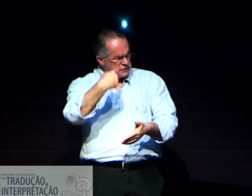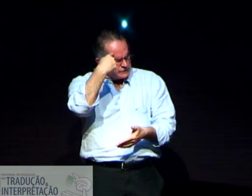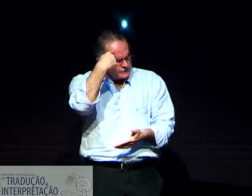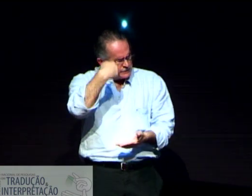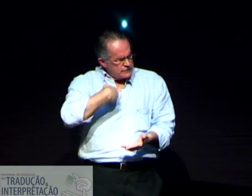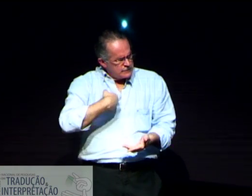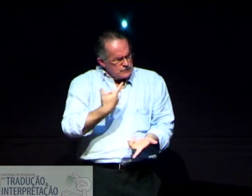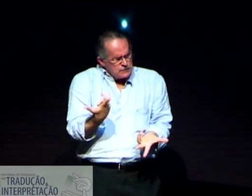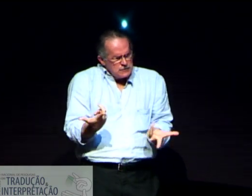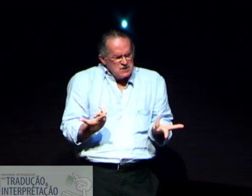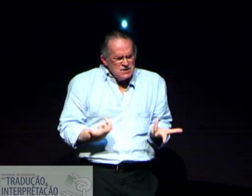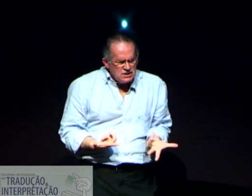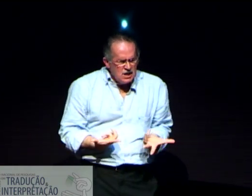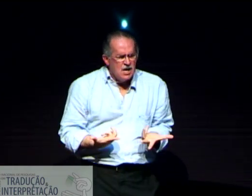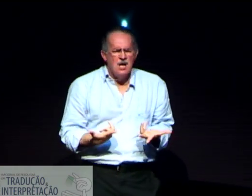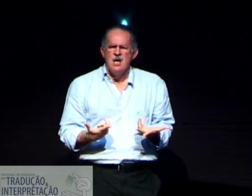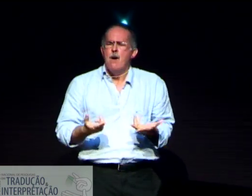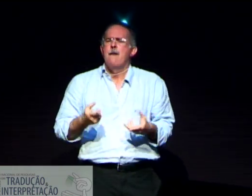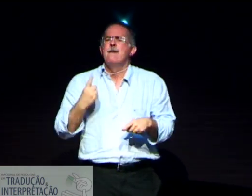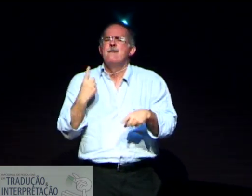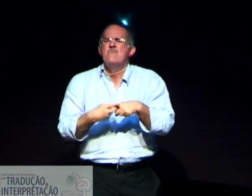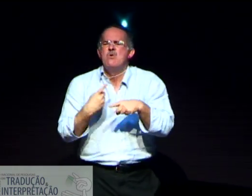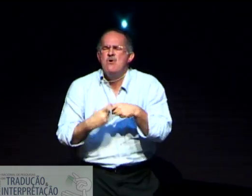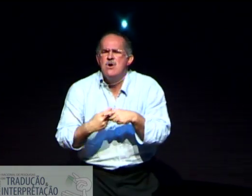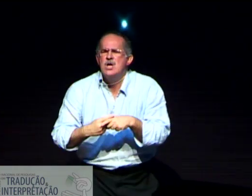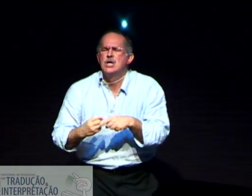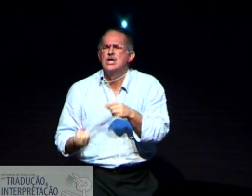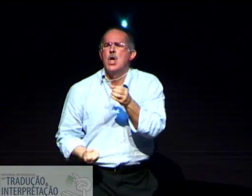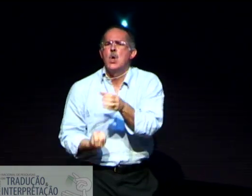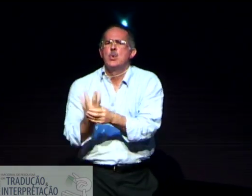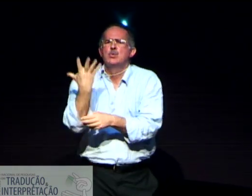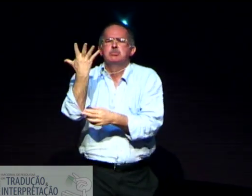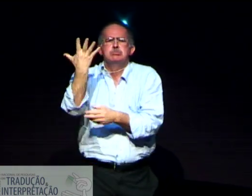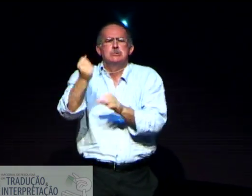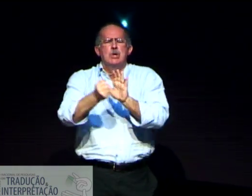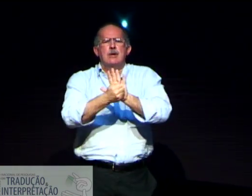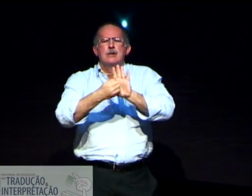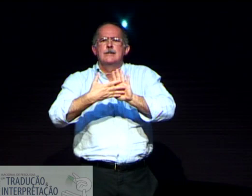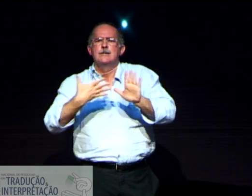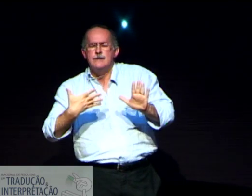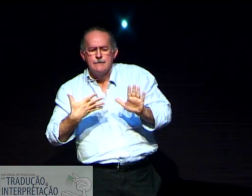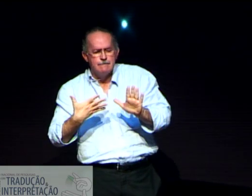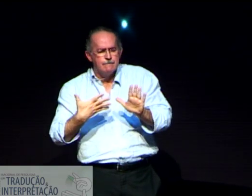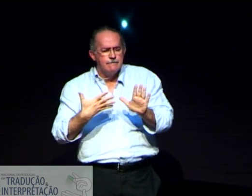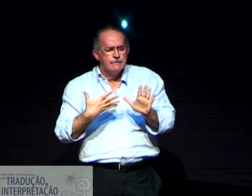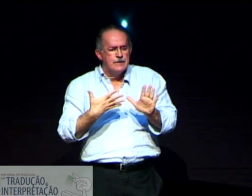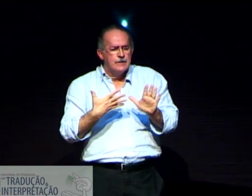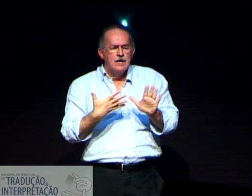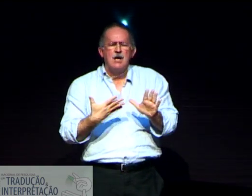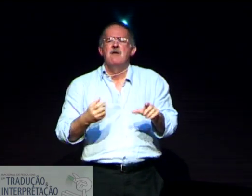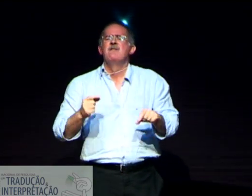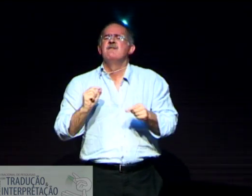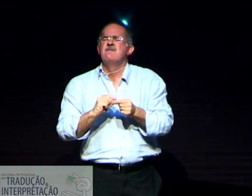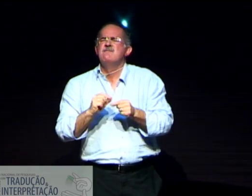E muitas pessoas me perguntam, ou eu também me pergunto, por que o uso desses aplicativos?